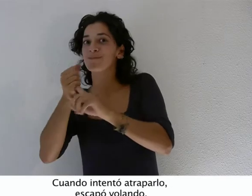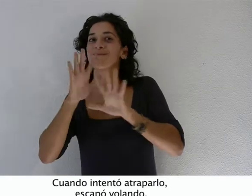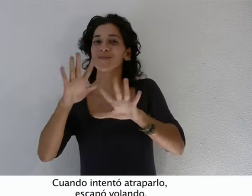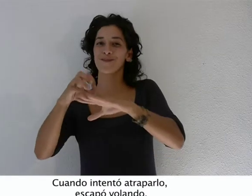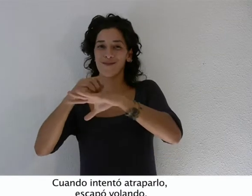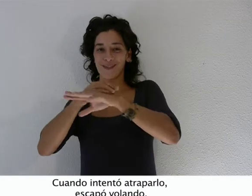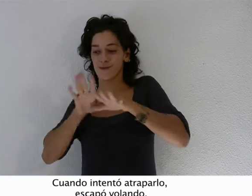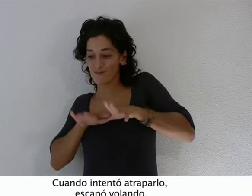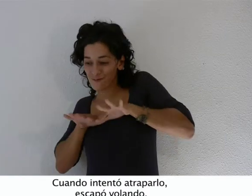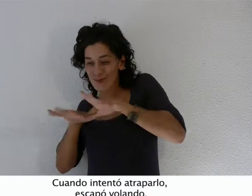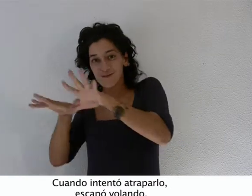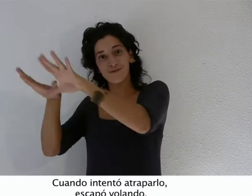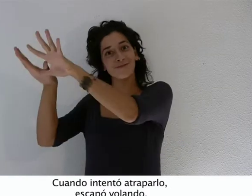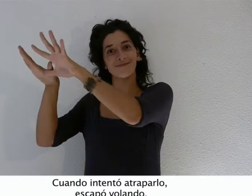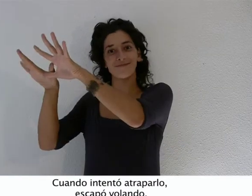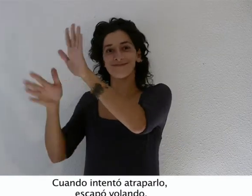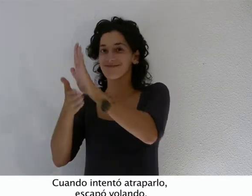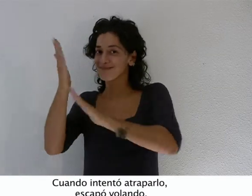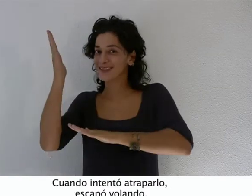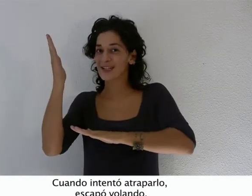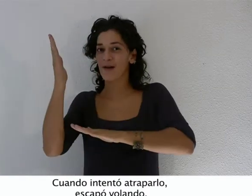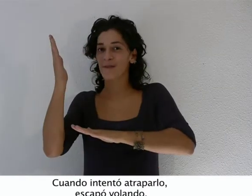Cuando intentó atraparlo, escapó volando.